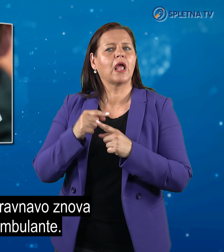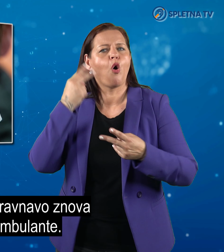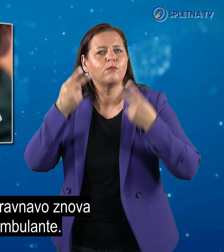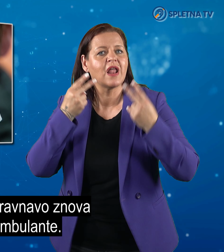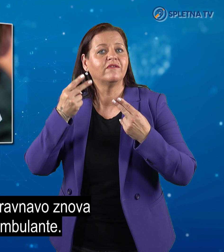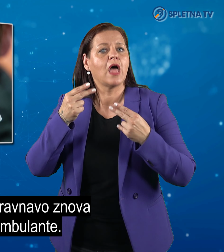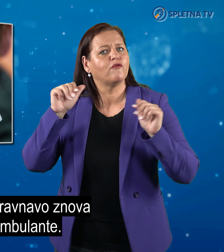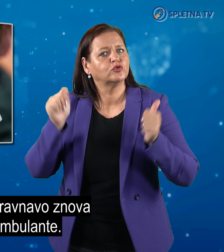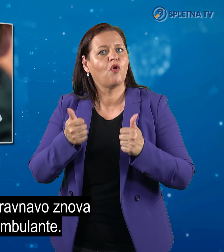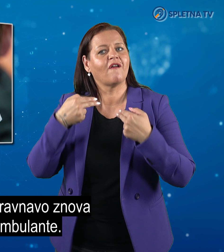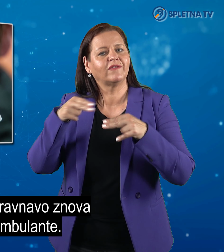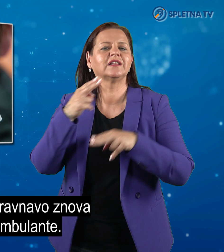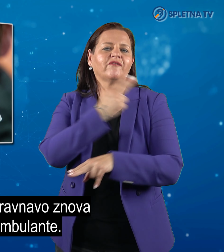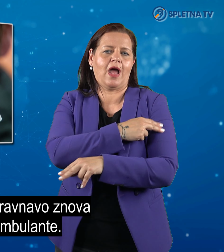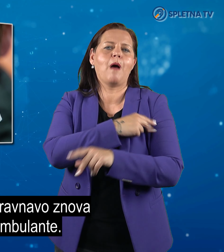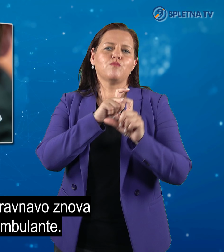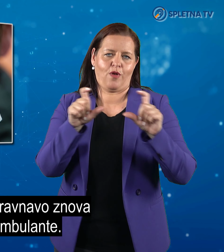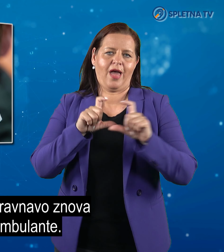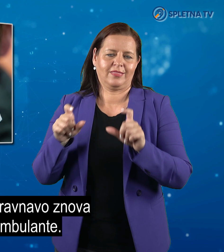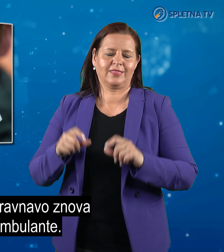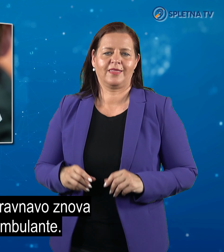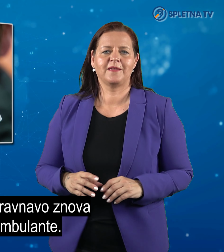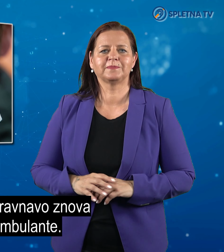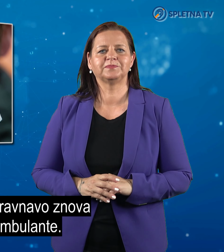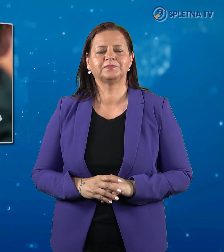obravnavo znova vrniti v ambulante.